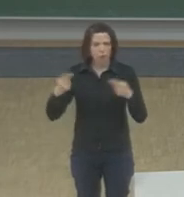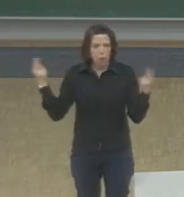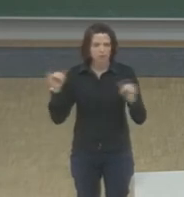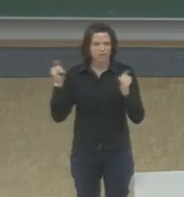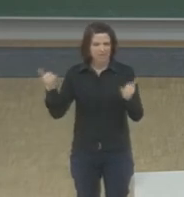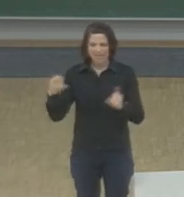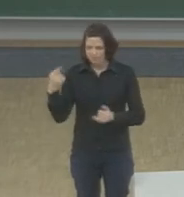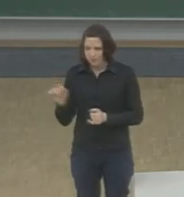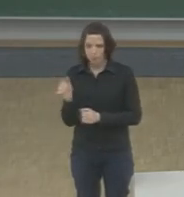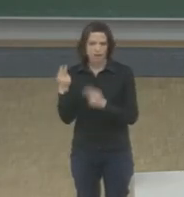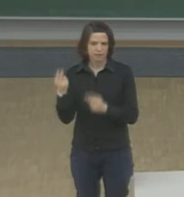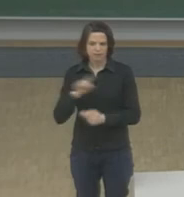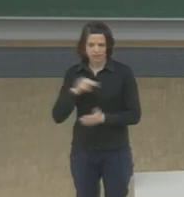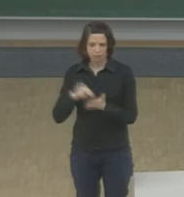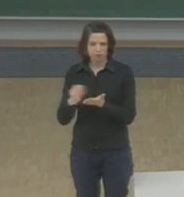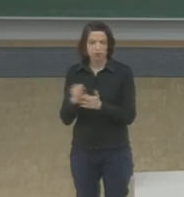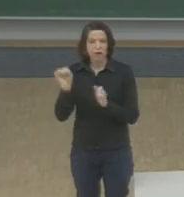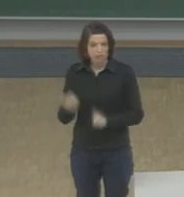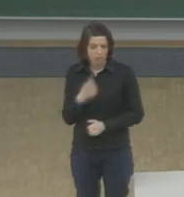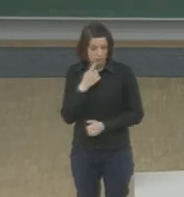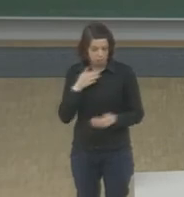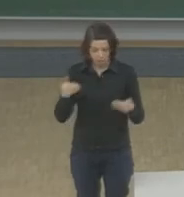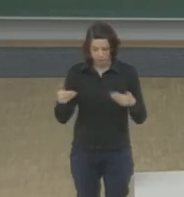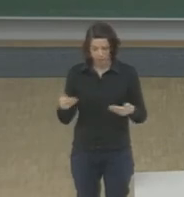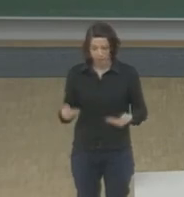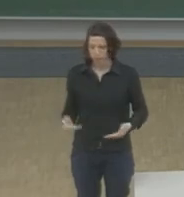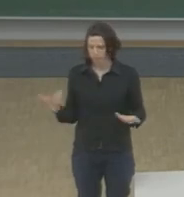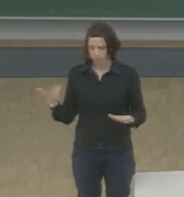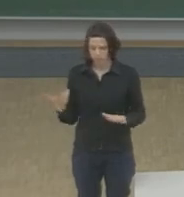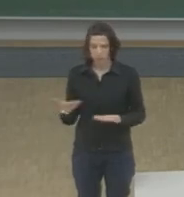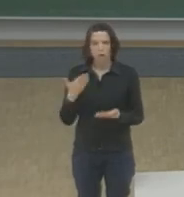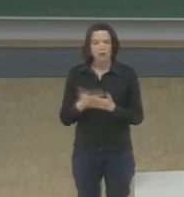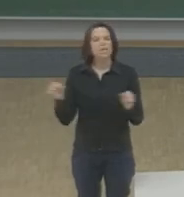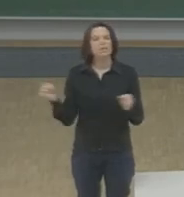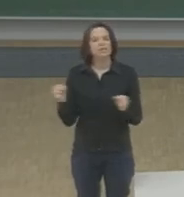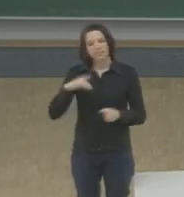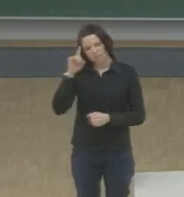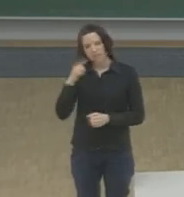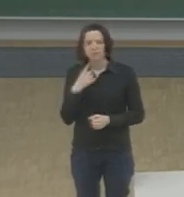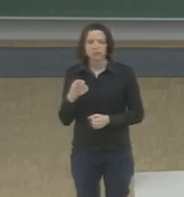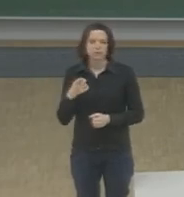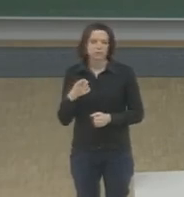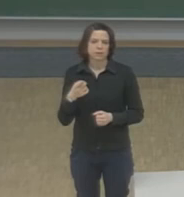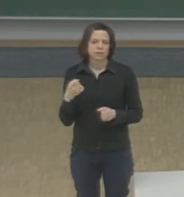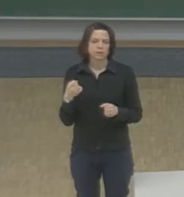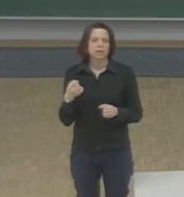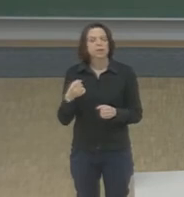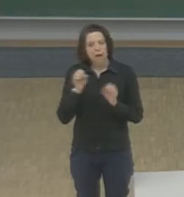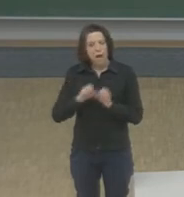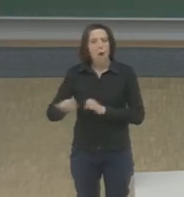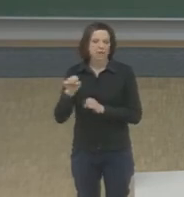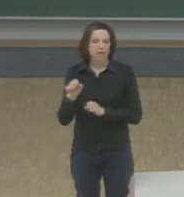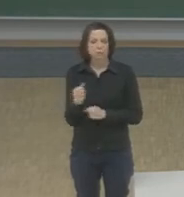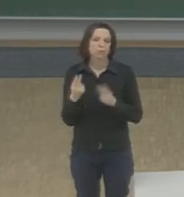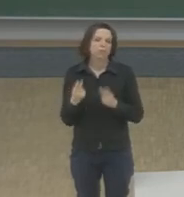der Menschen erwerben? Dabei ist sich Winter der besonderen Herausforderung von Aufklärung in der arbeitsteilig organisierten